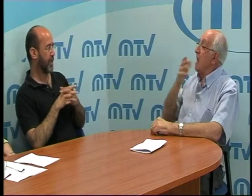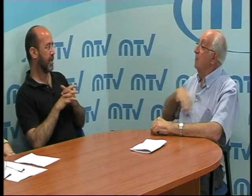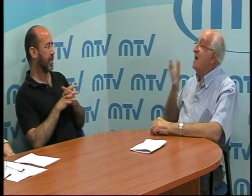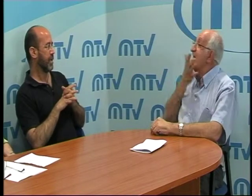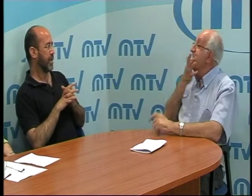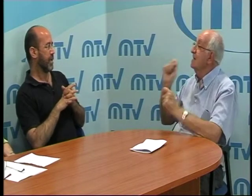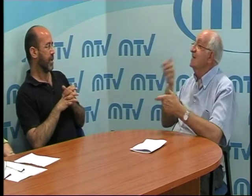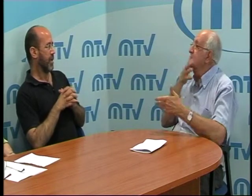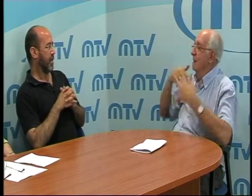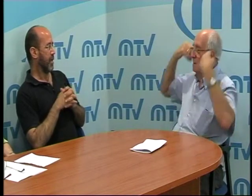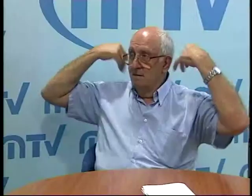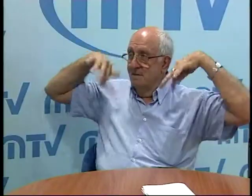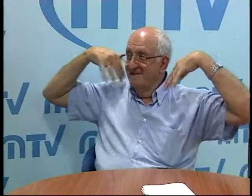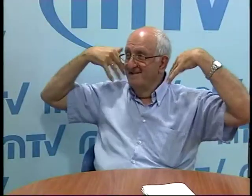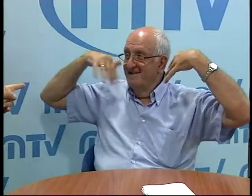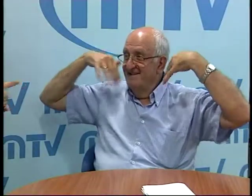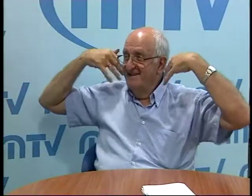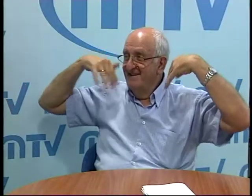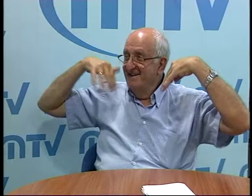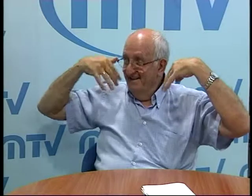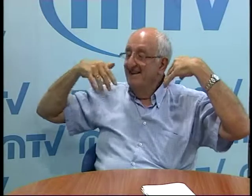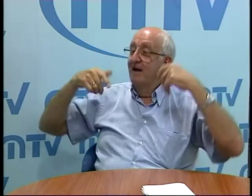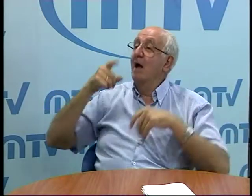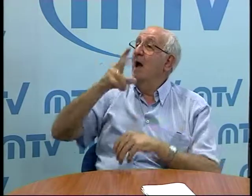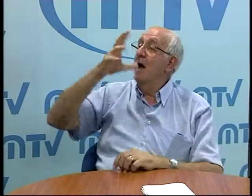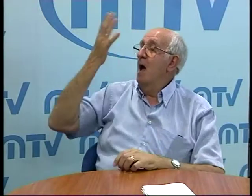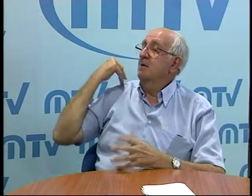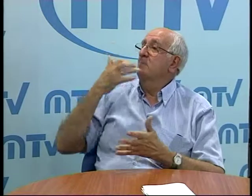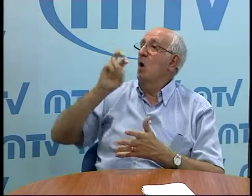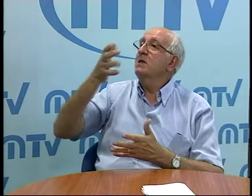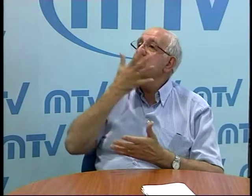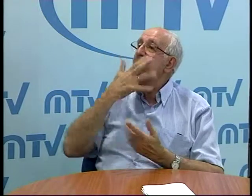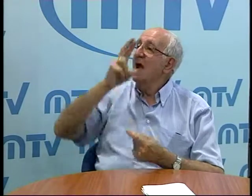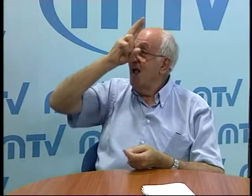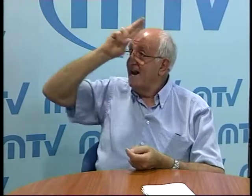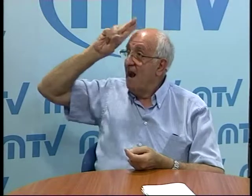fútbol. En Caravaca le pusieron este signo, ¿no?